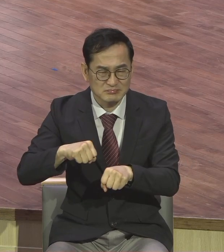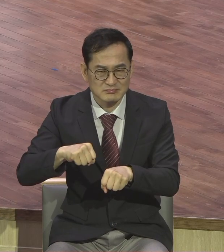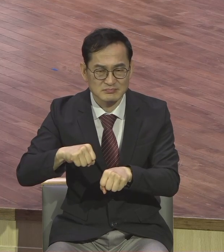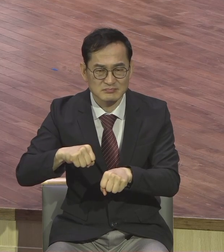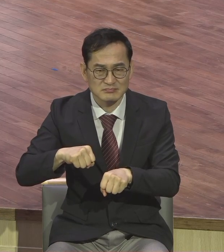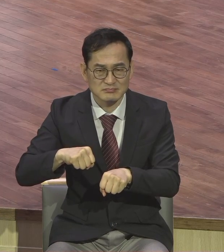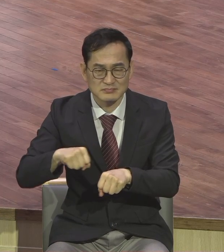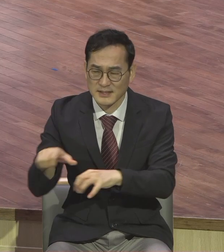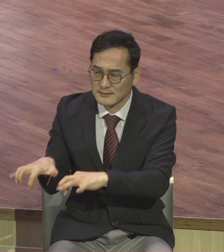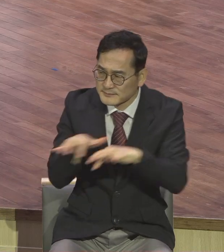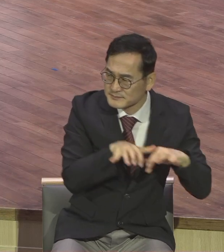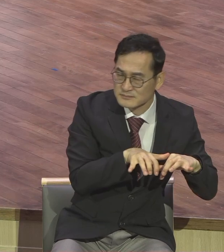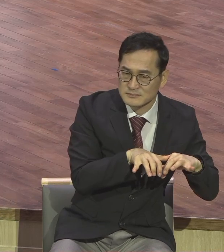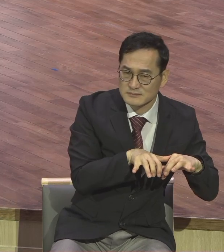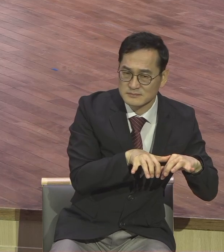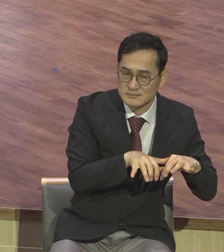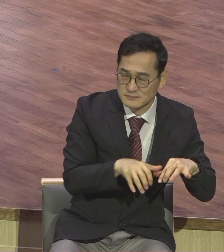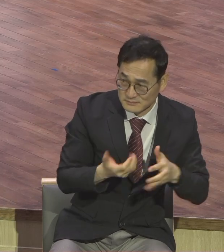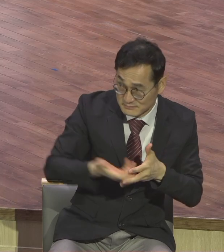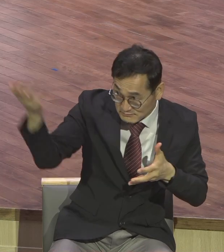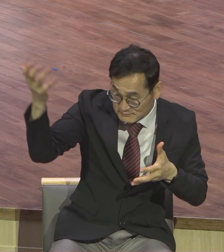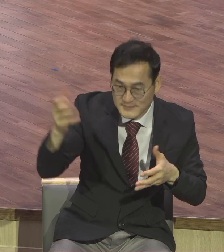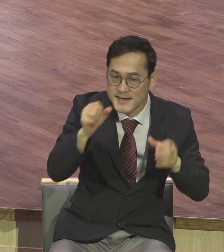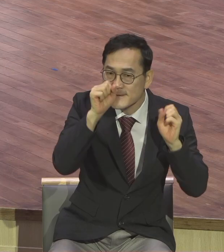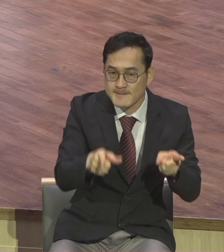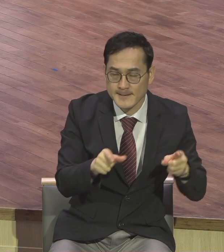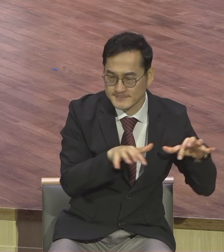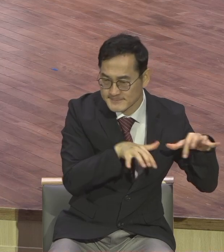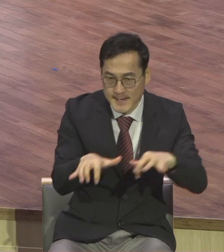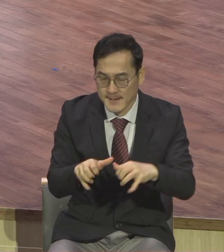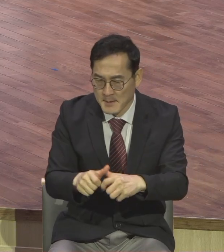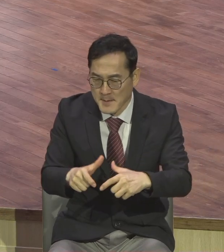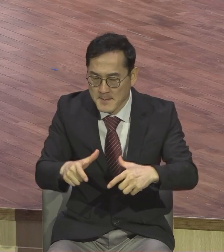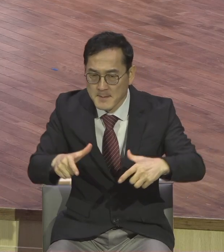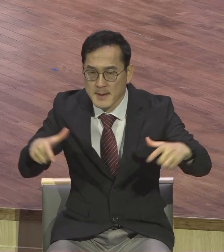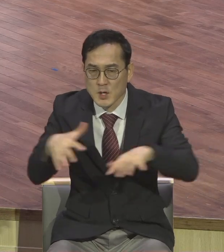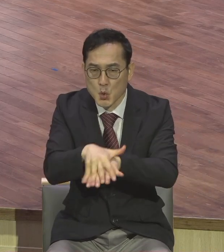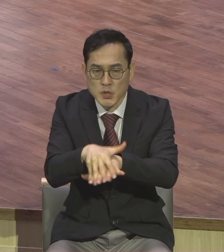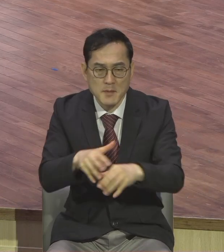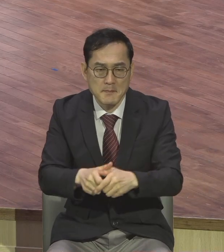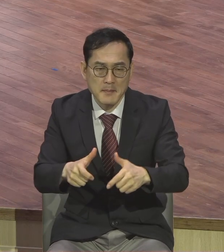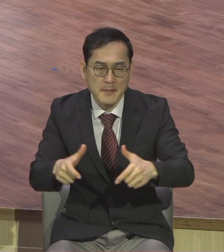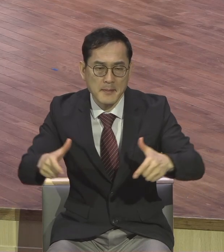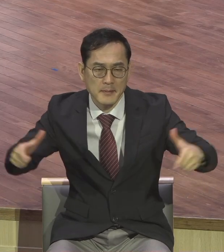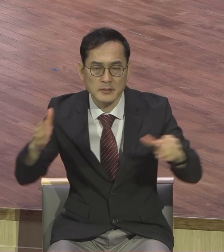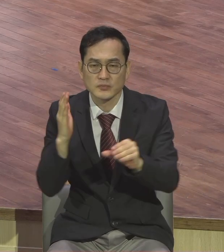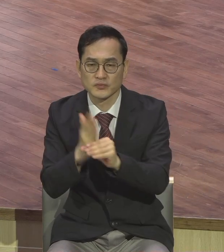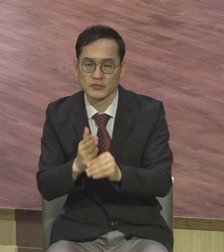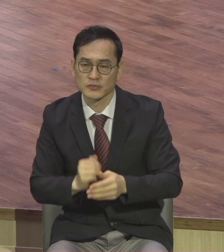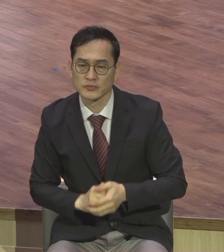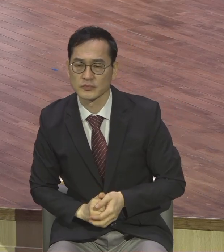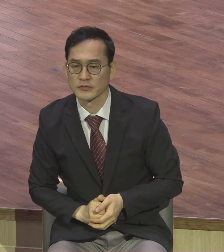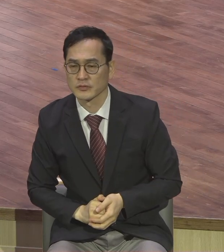이 혼란상을 틈타가 다시금 세력을 엄청나게 키워가고 있습니다.